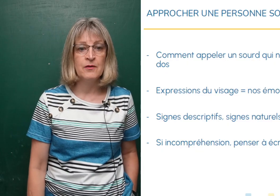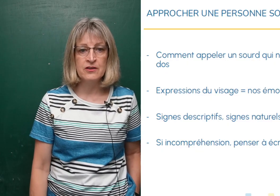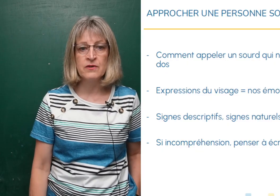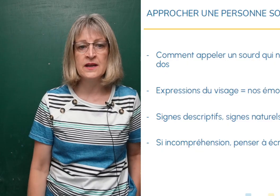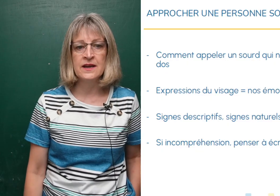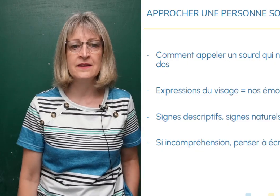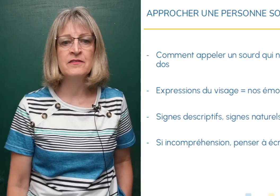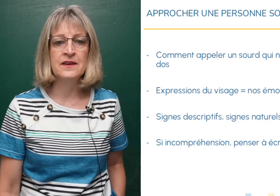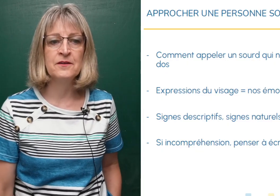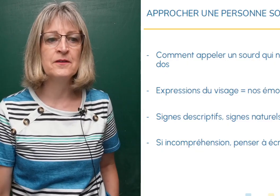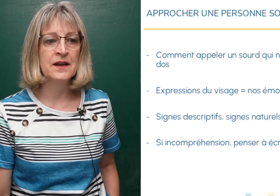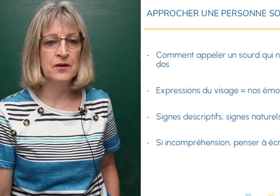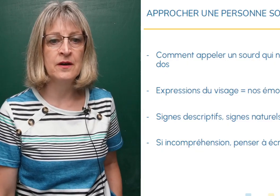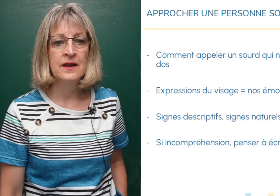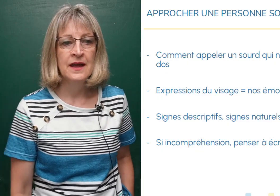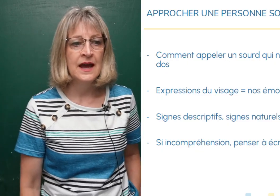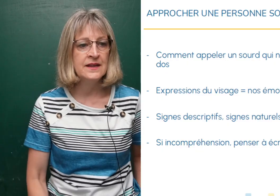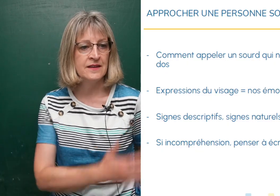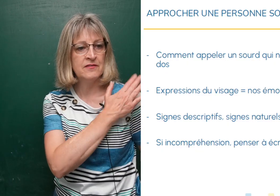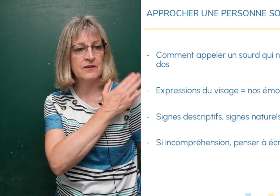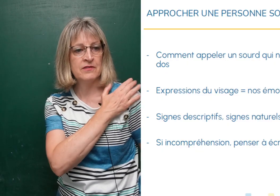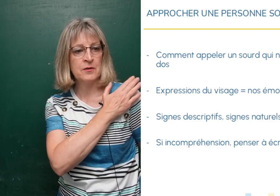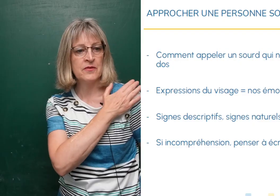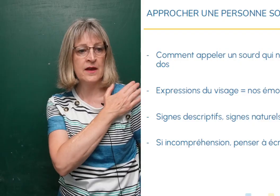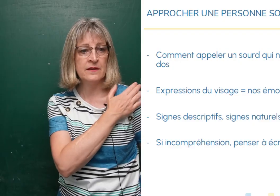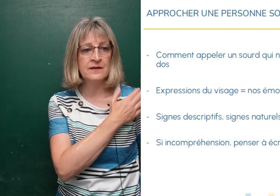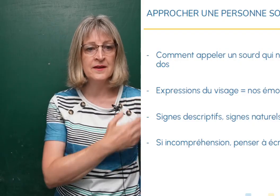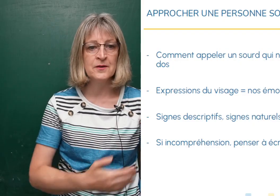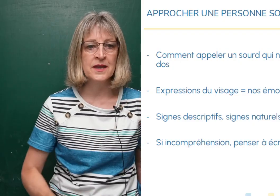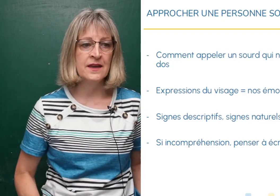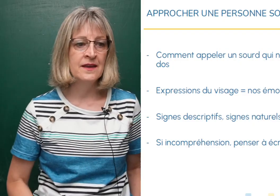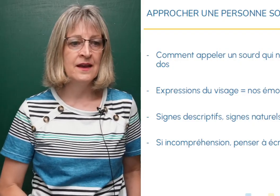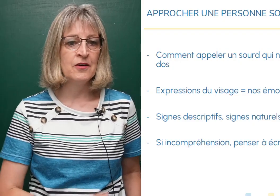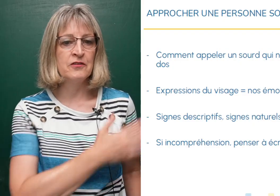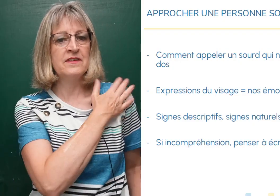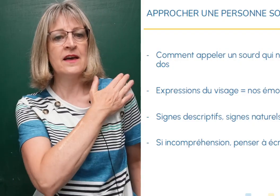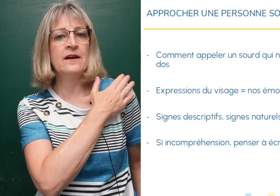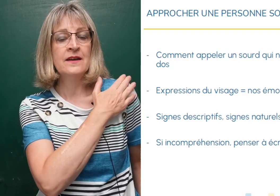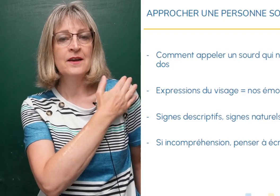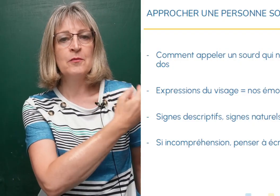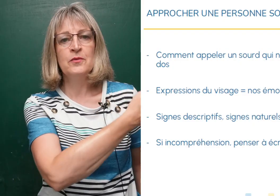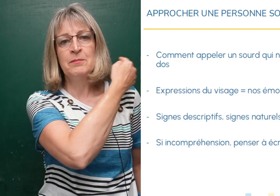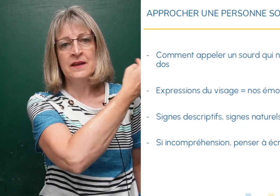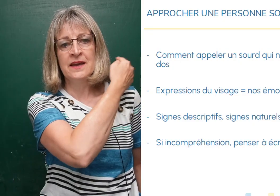je vois Claire qui fait d'accord. Aline qui fait on fait comme ça. Ok. Alors si on fait ça, comme on est par